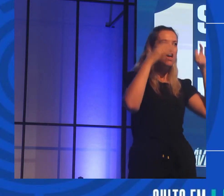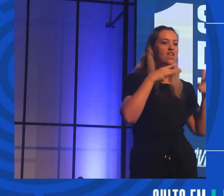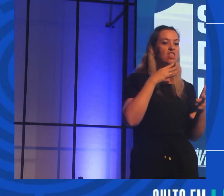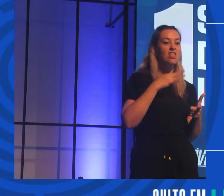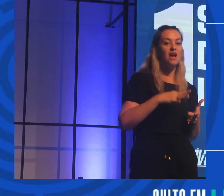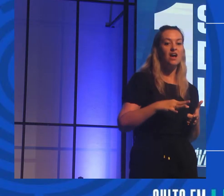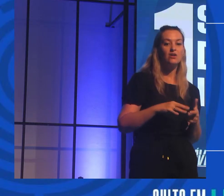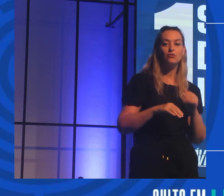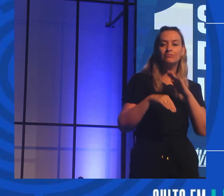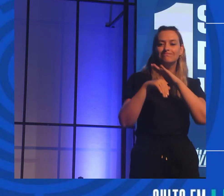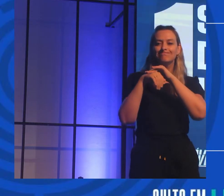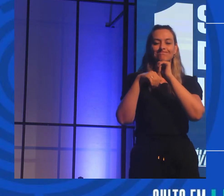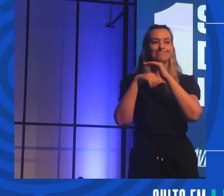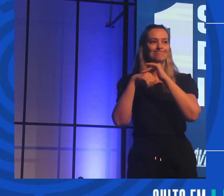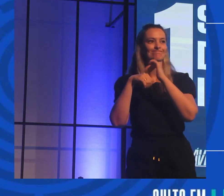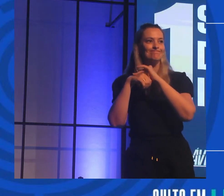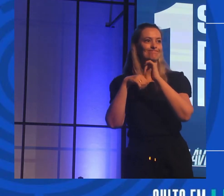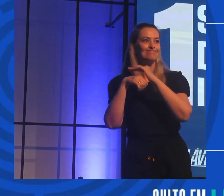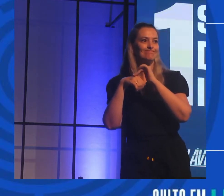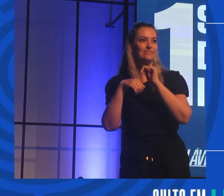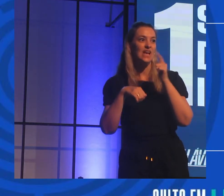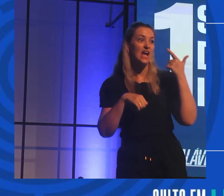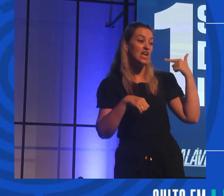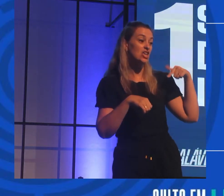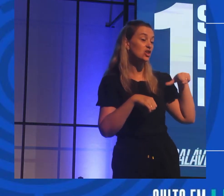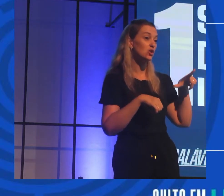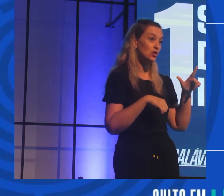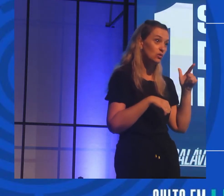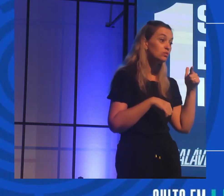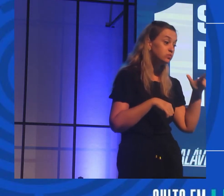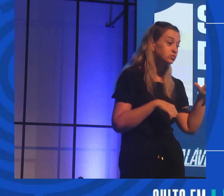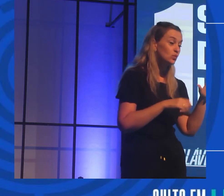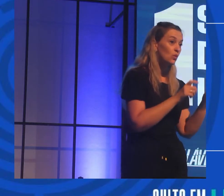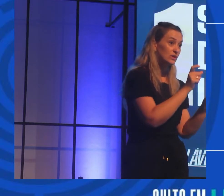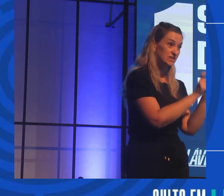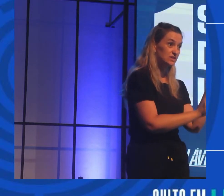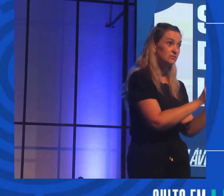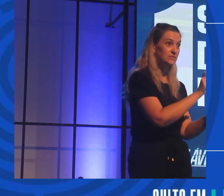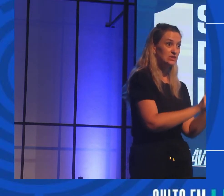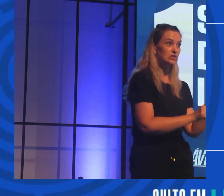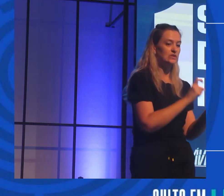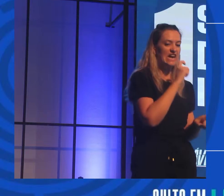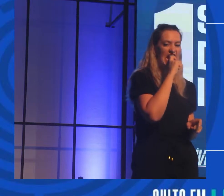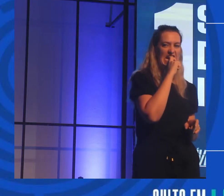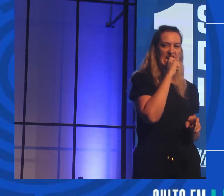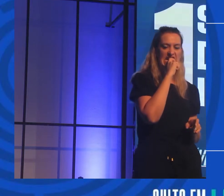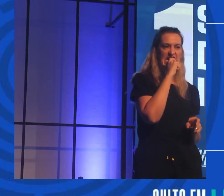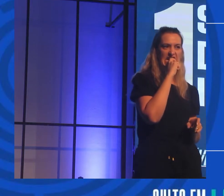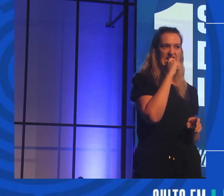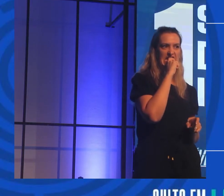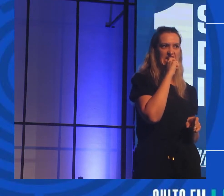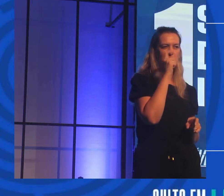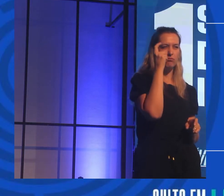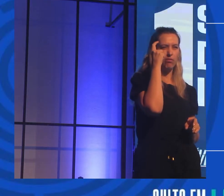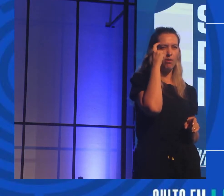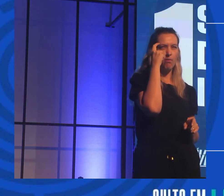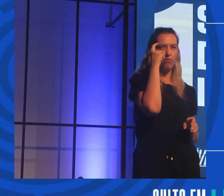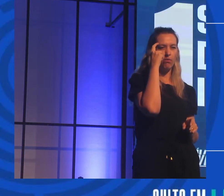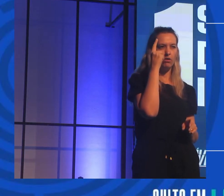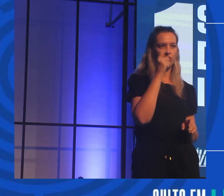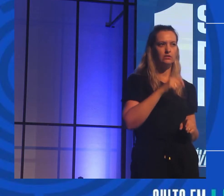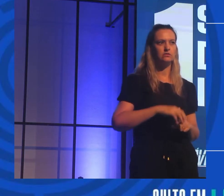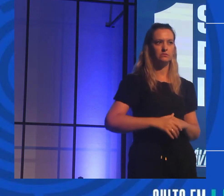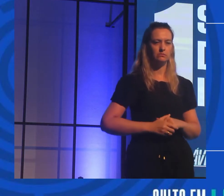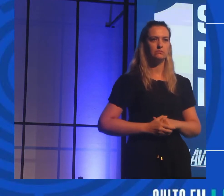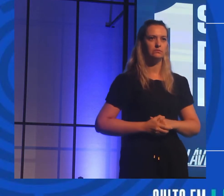os líderes então, como não gostam, como invejam, eles têm algumas atitudes, e é exatamente o que se faz hoje, e é